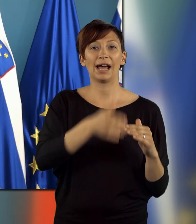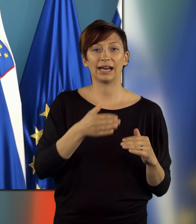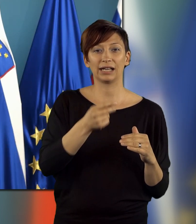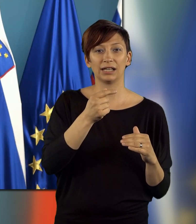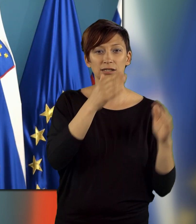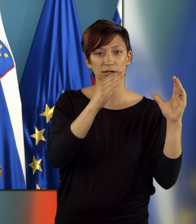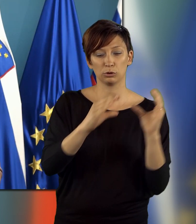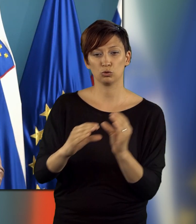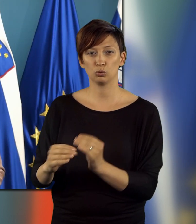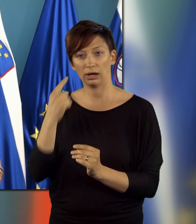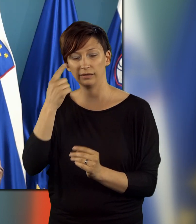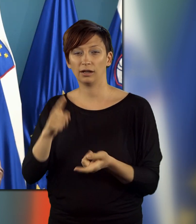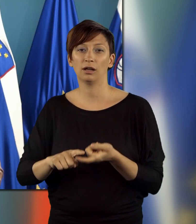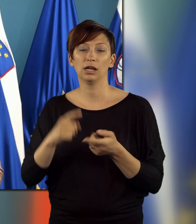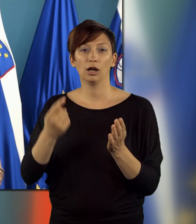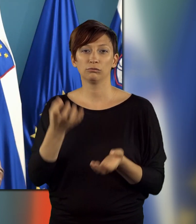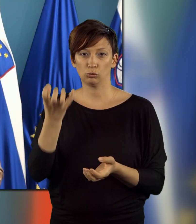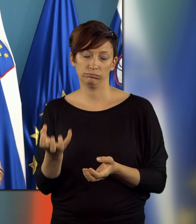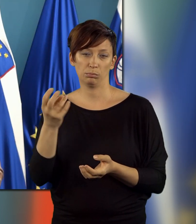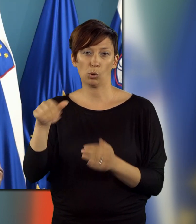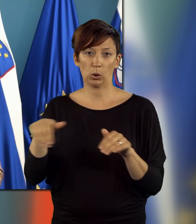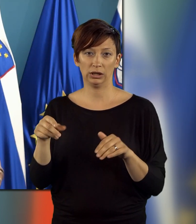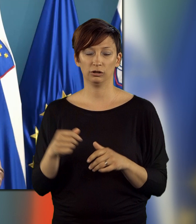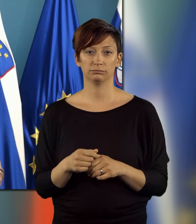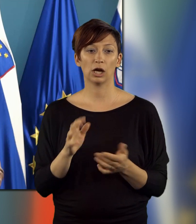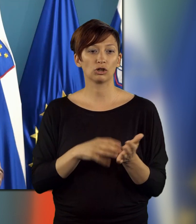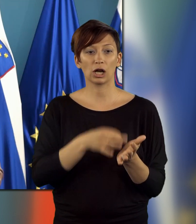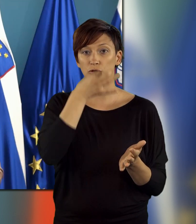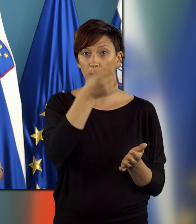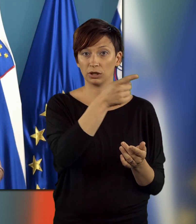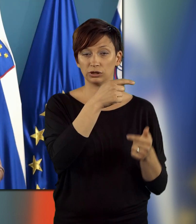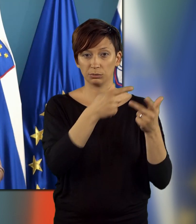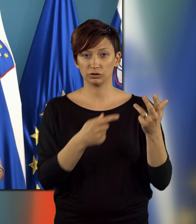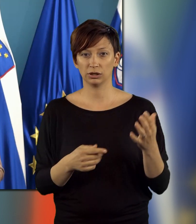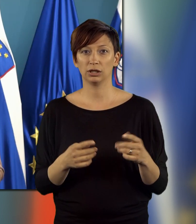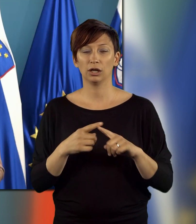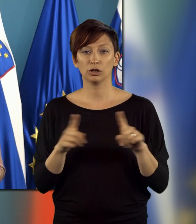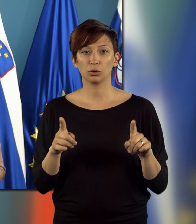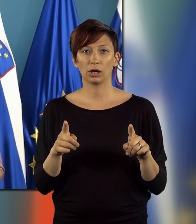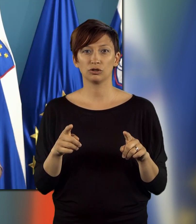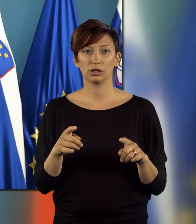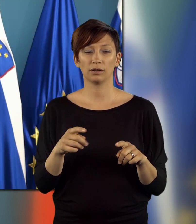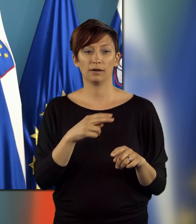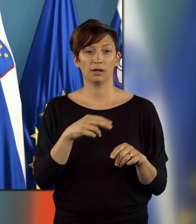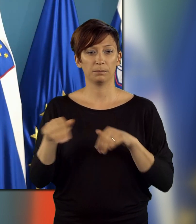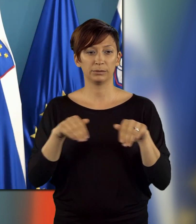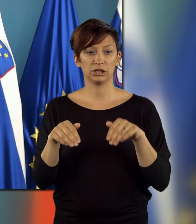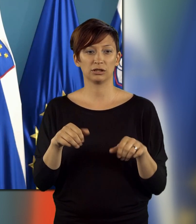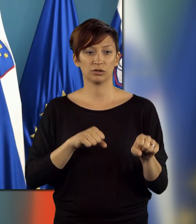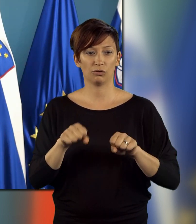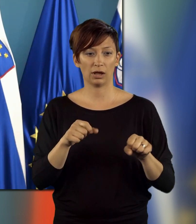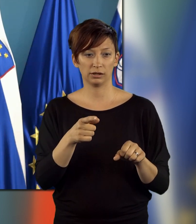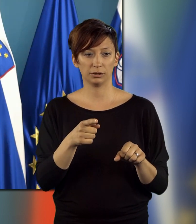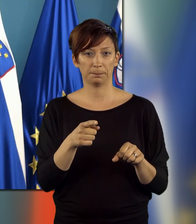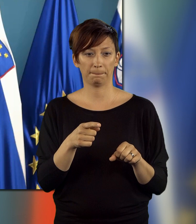regres v bistvu zmanjšuje. Še kakšno vprašanje v obravnavanih točkah, sicer iz pristojnosti vlade in ministrstva?